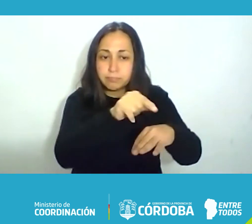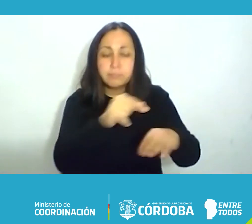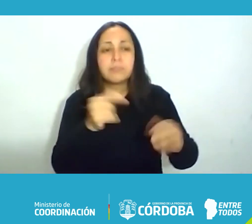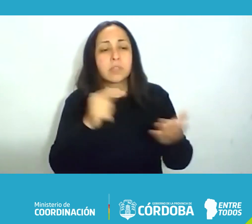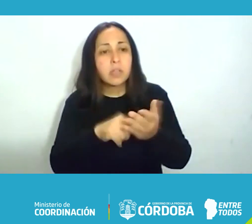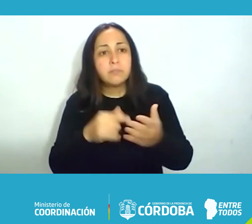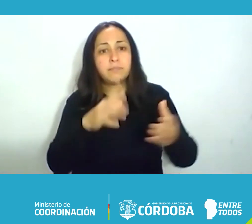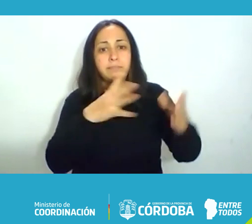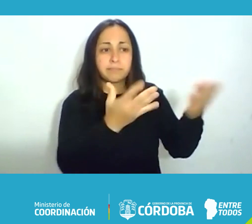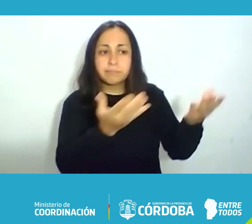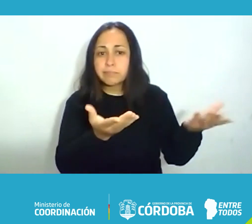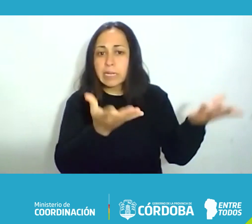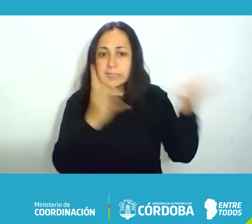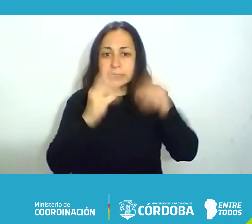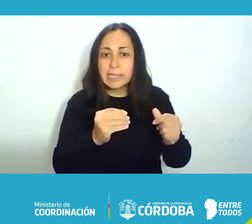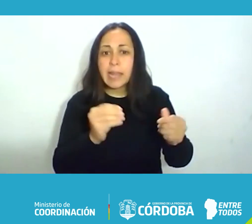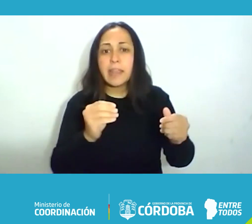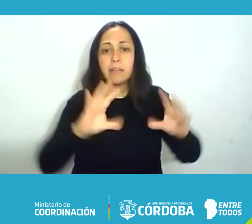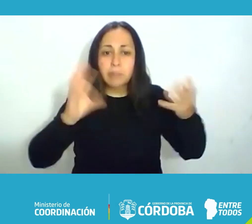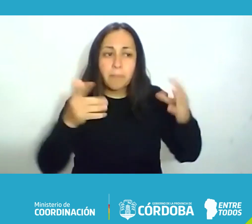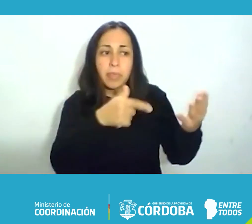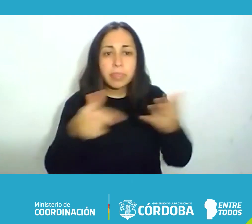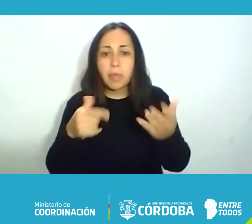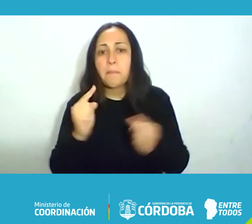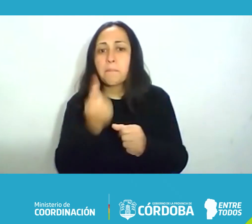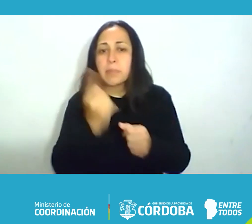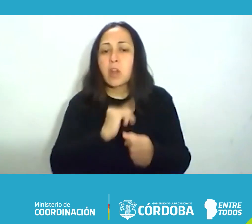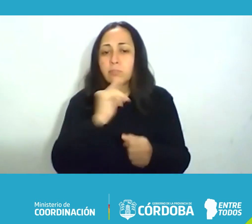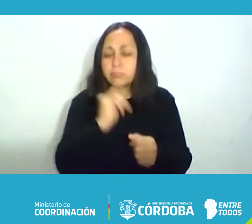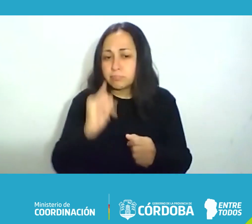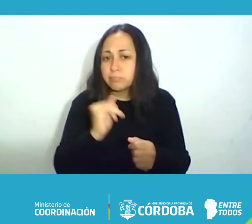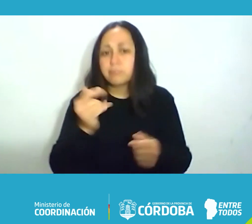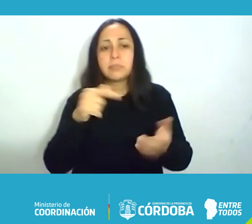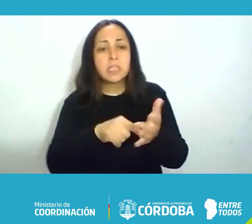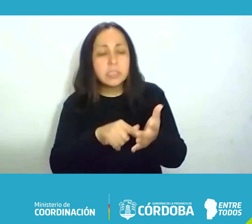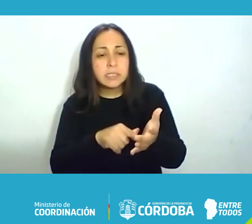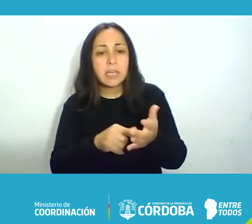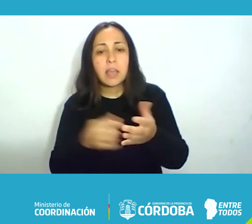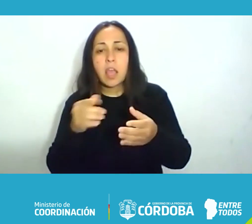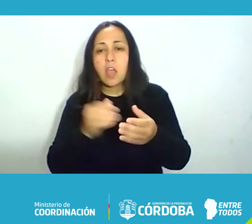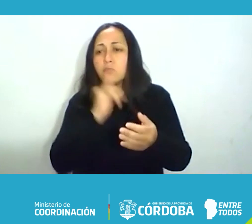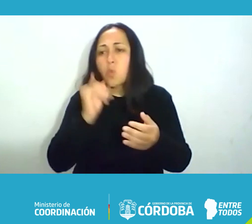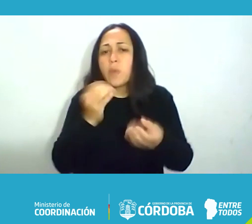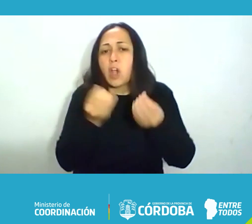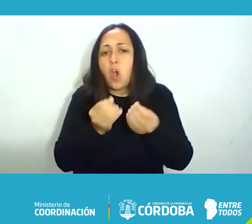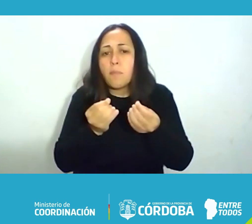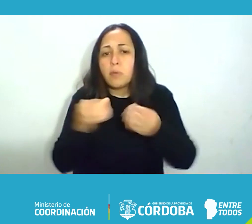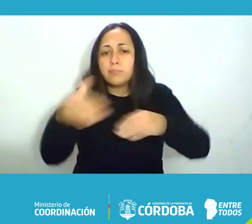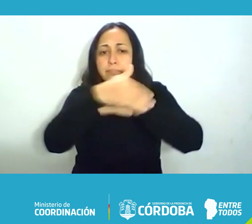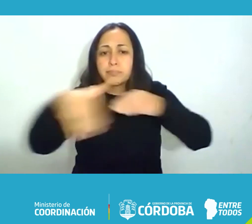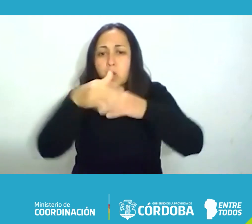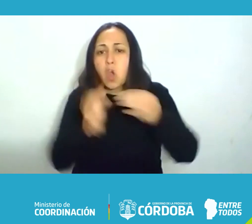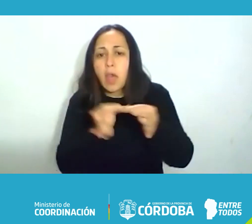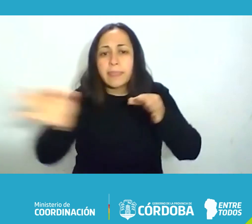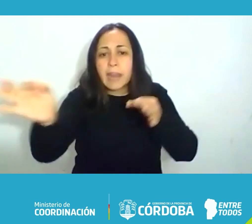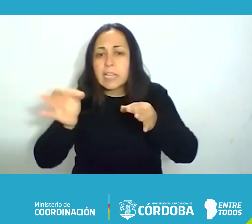de convocatoria de la Secretaría de Ambiente. En una primera parte expresa que se contará las características del trazado y criterios de selección y luego se hablará